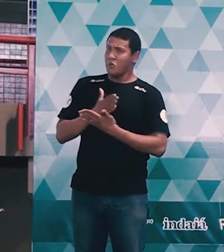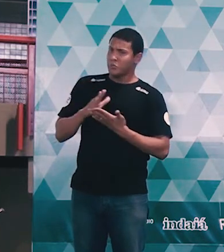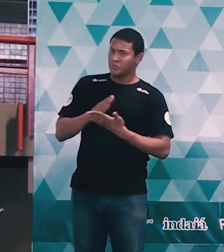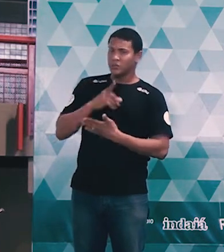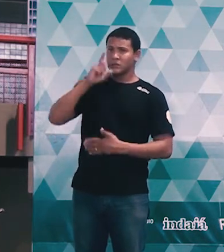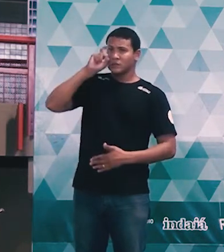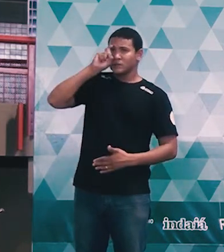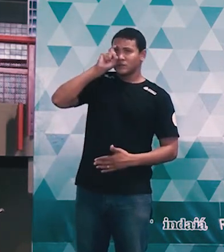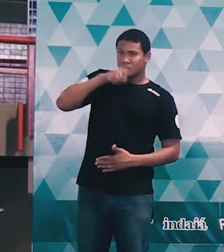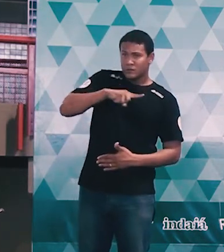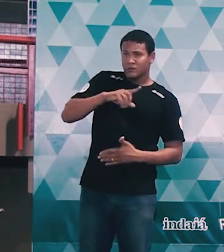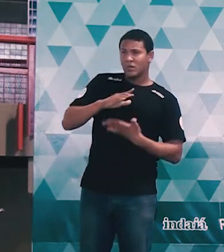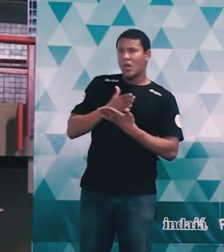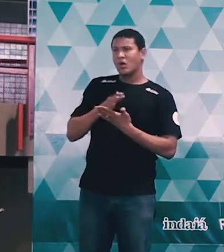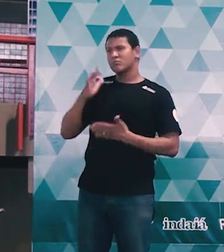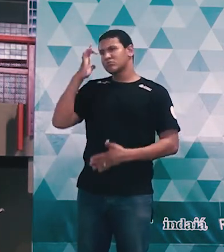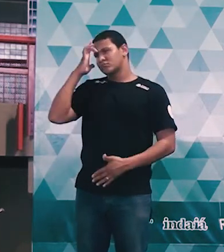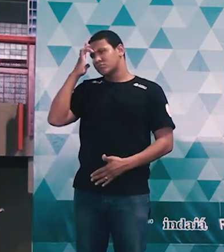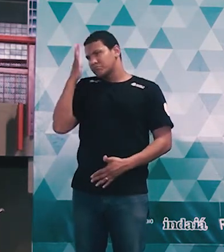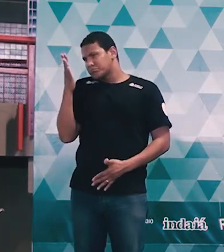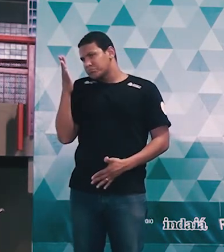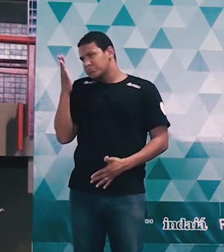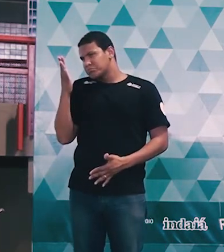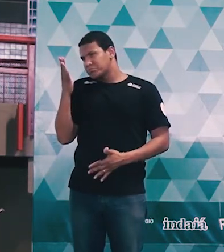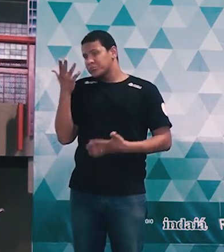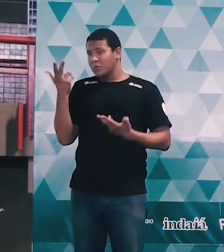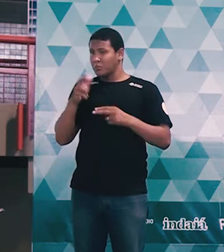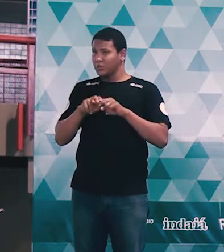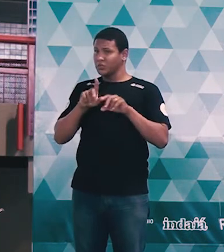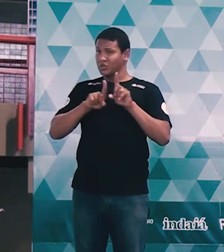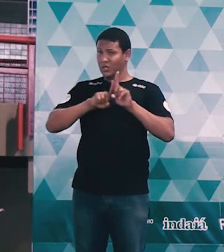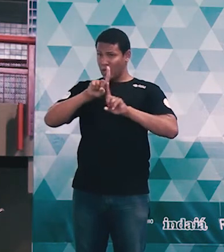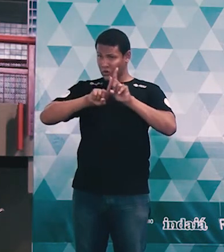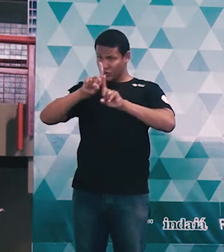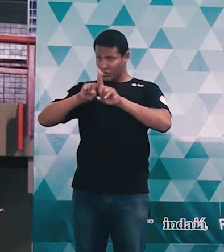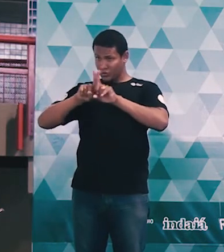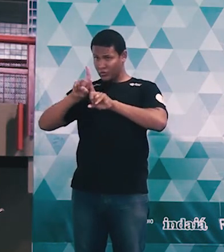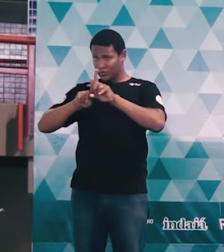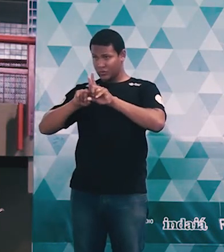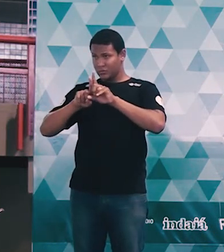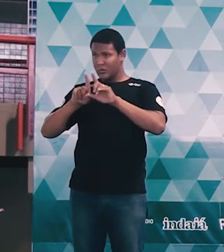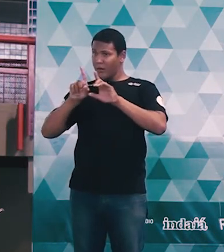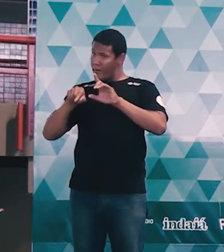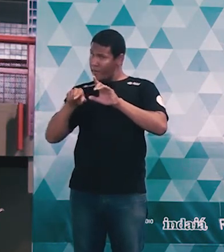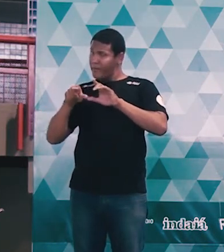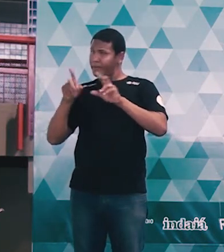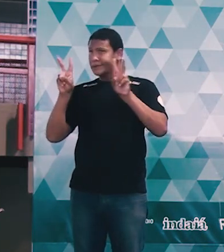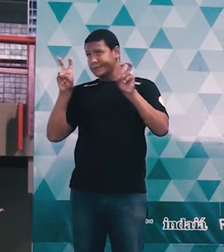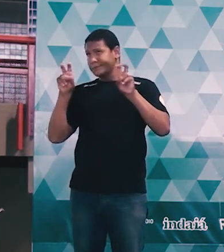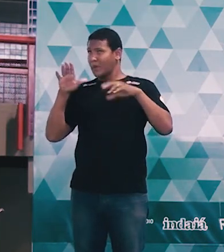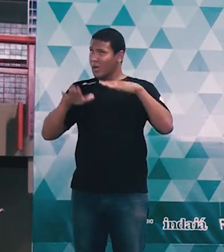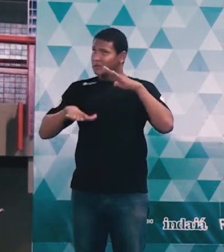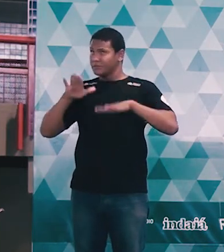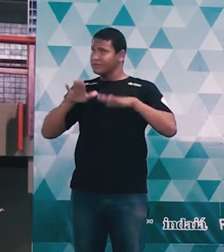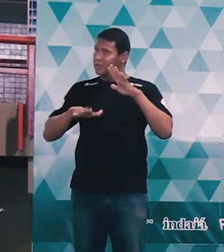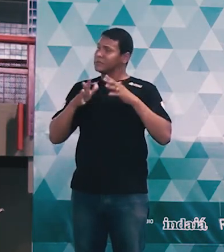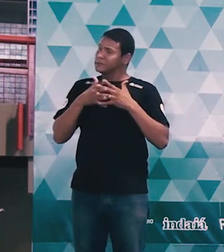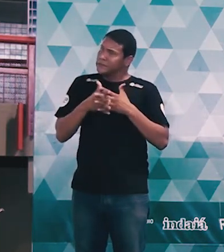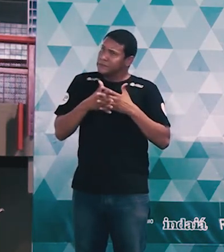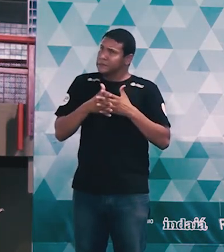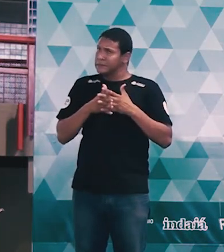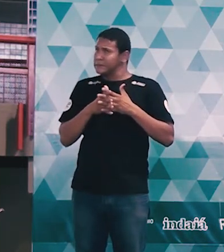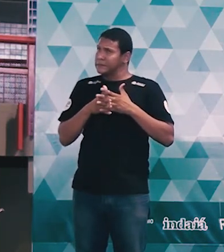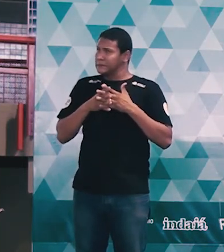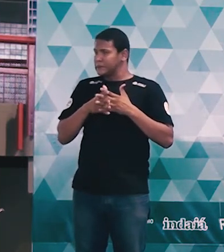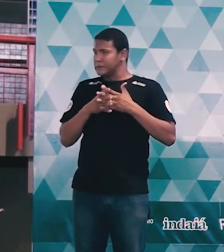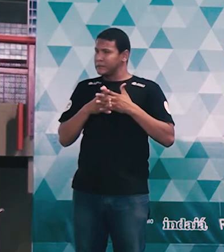existem assuntos que são fáceis. Estatística é um assunto que às vezes dá um pouquinho de trabalho, mas é um assunto